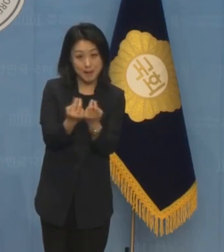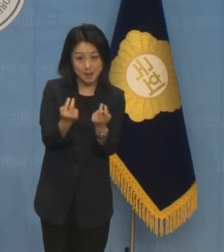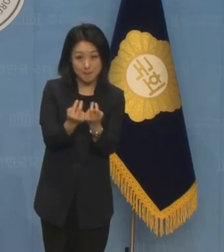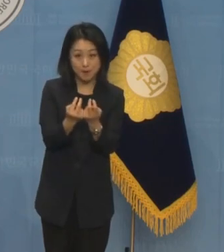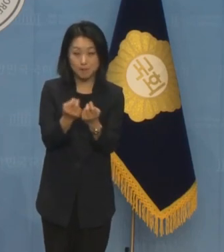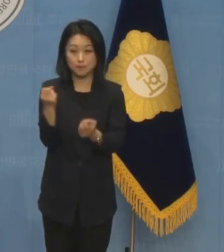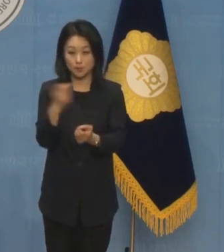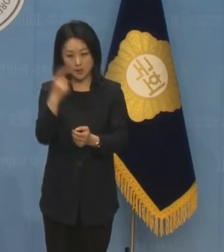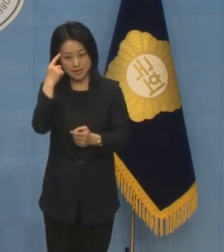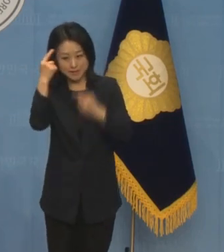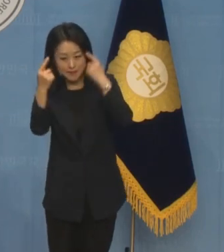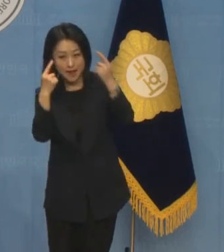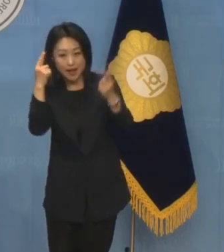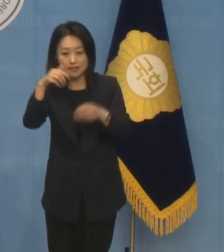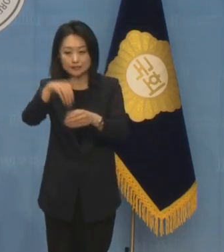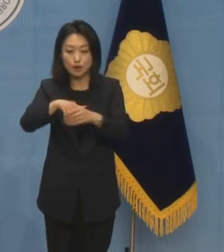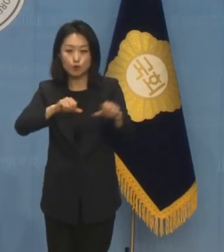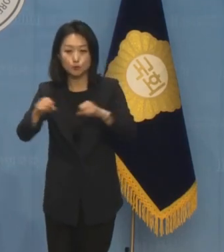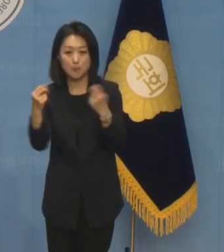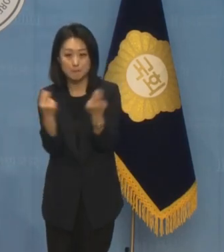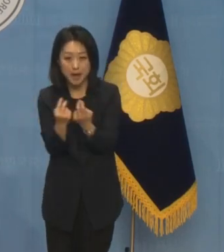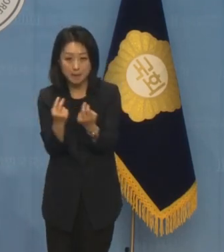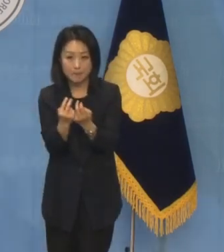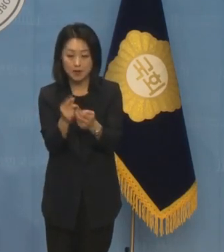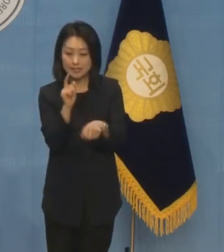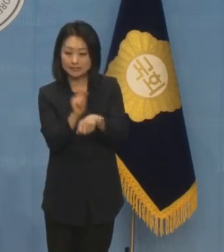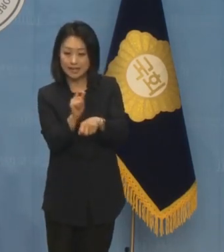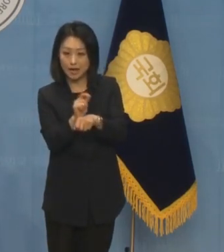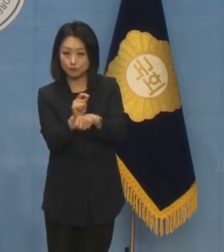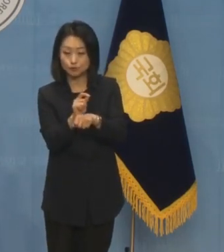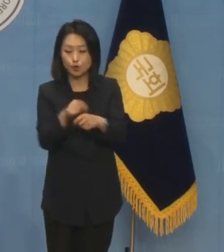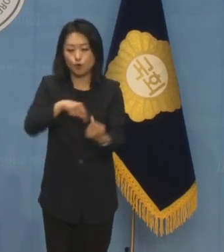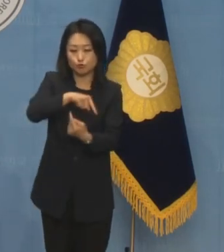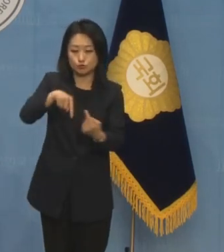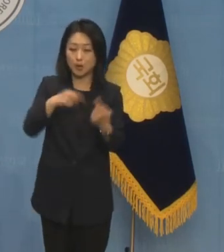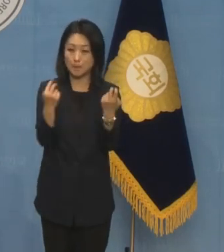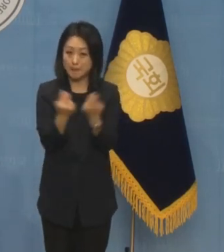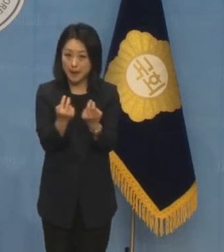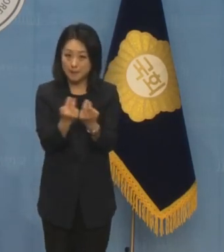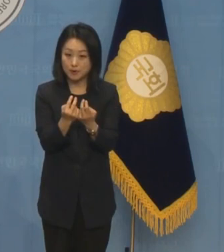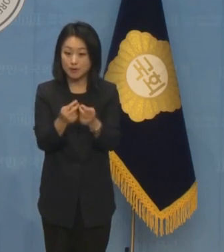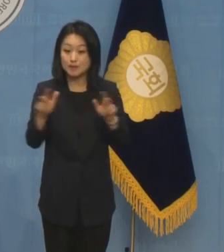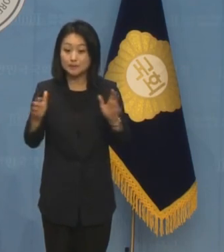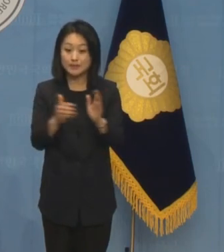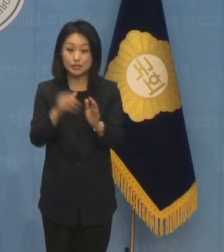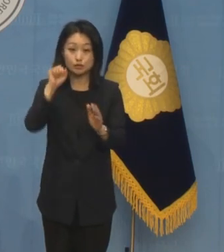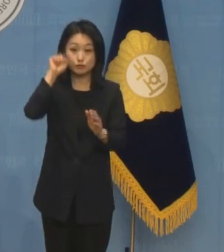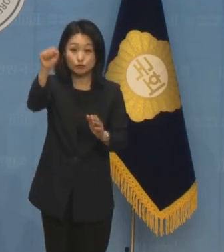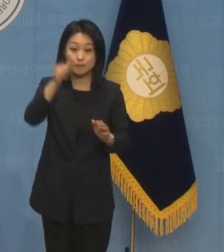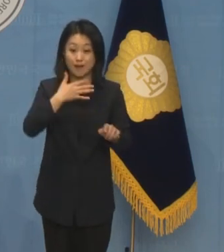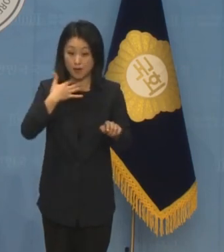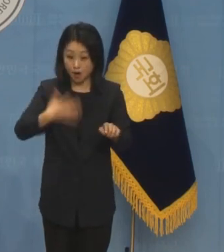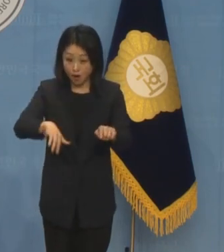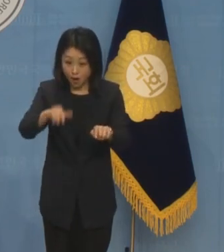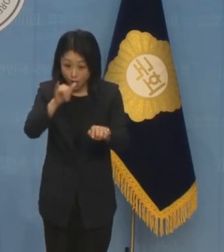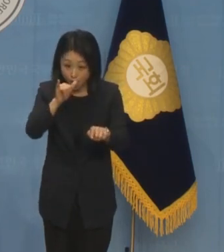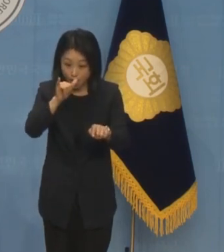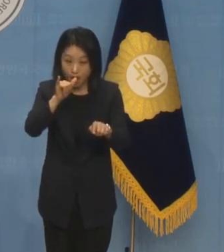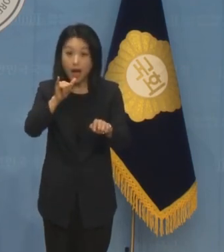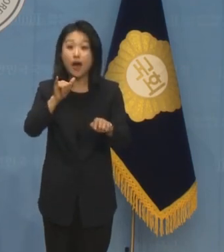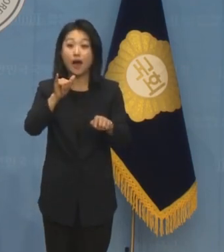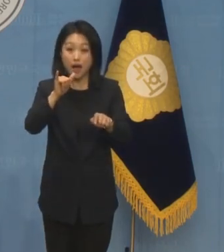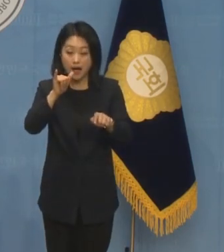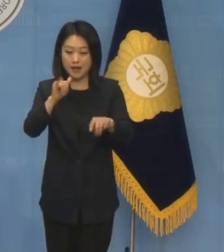각인될 기발한 선거운동 방법, 사무원 운영까지 지금까지 출마를 염두에 두지 않았다면 생각하기